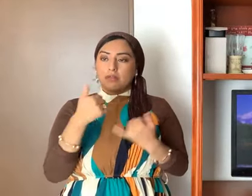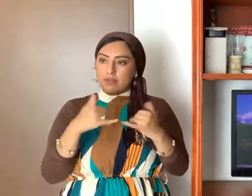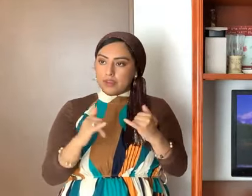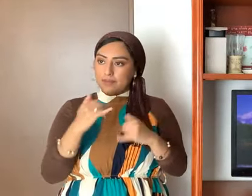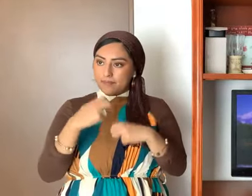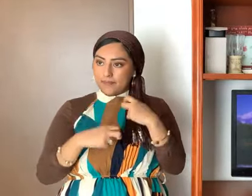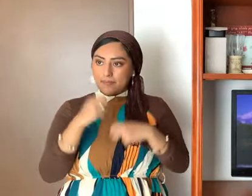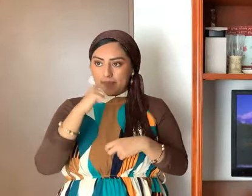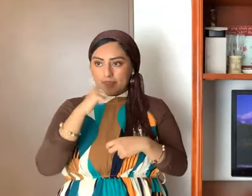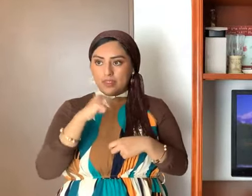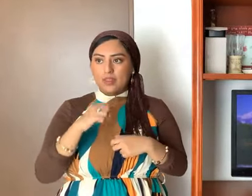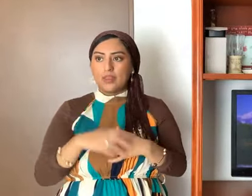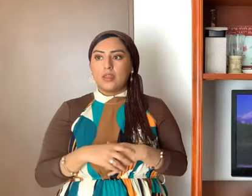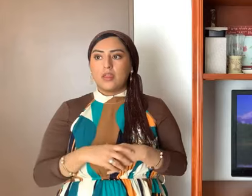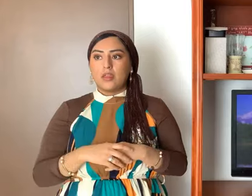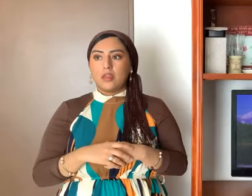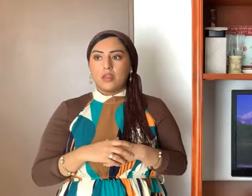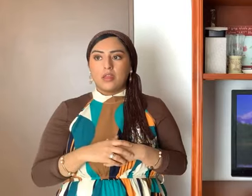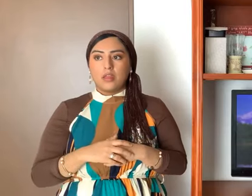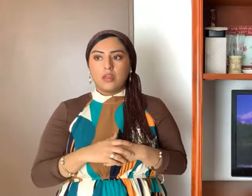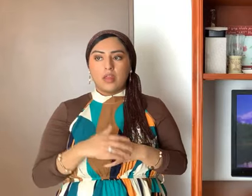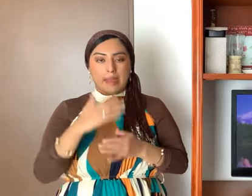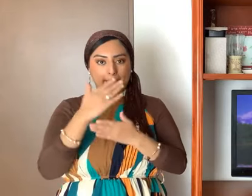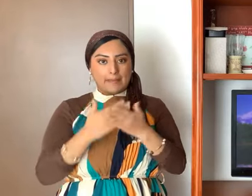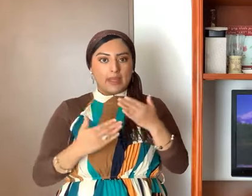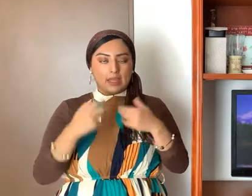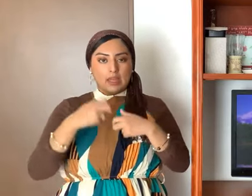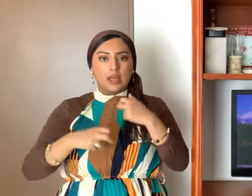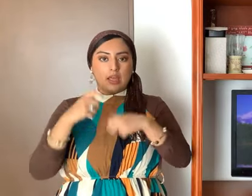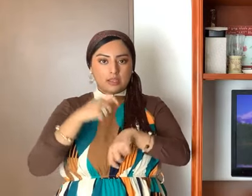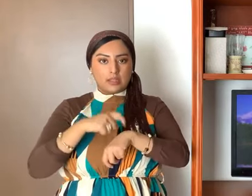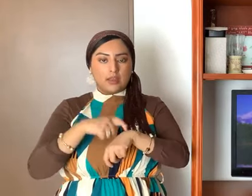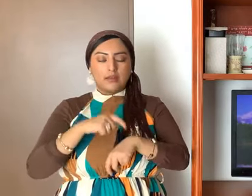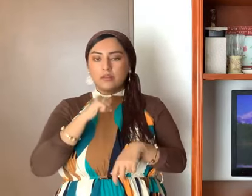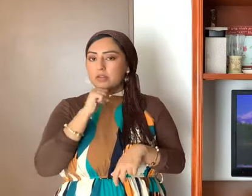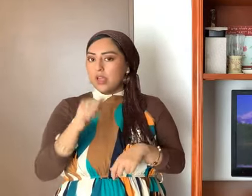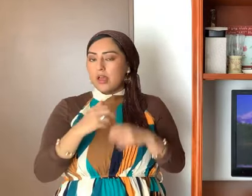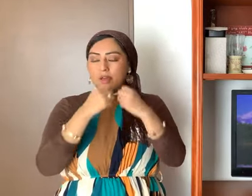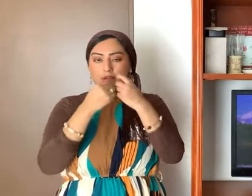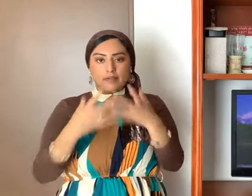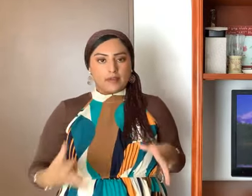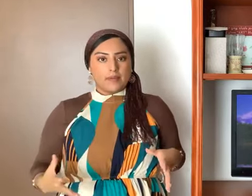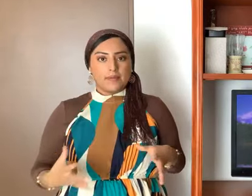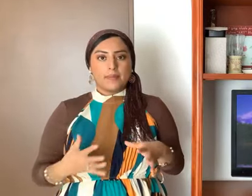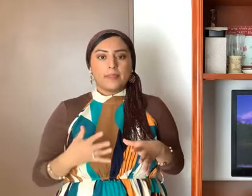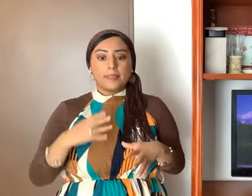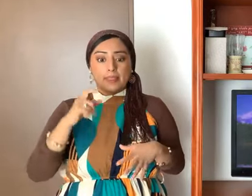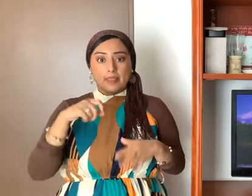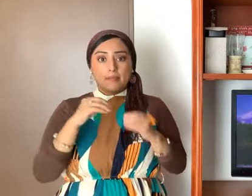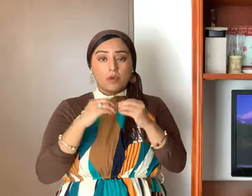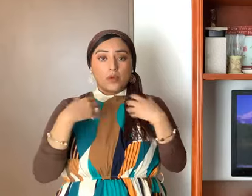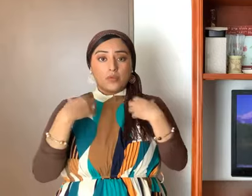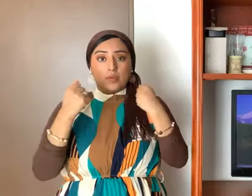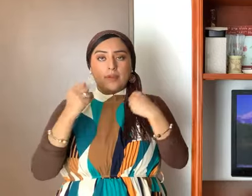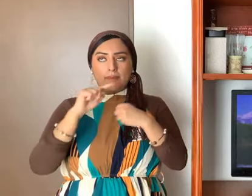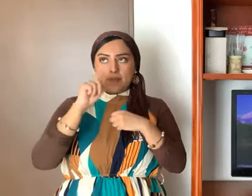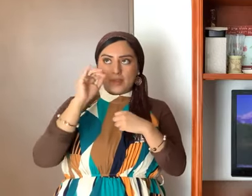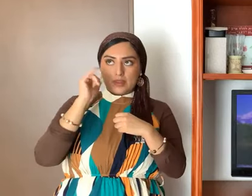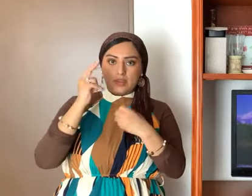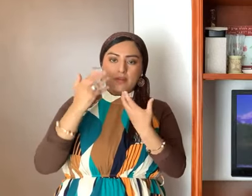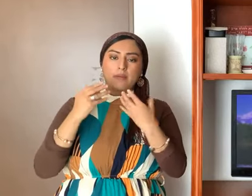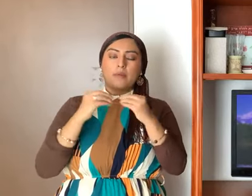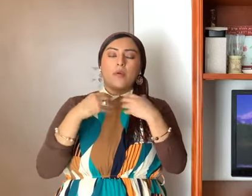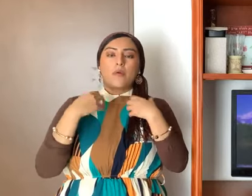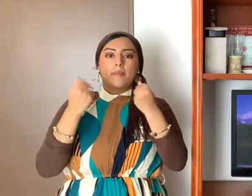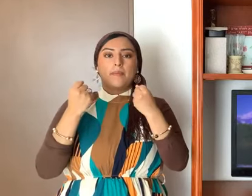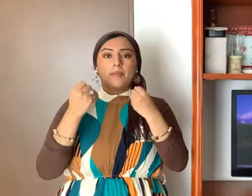cosas que vamos a pasar. Viene una temporada compleja, no desfallezcas. ¿Te falta fuerza? Pídele al Eterno.